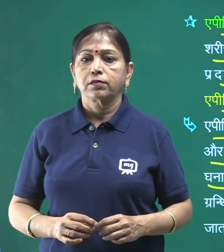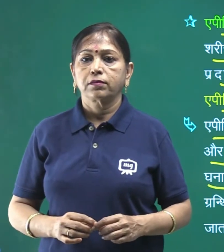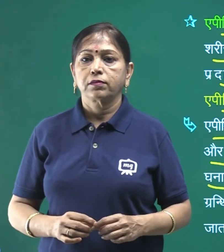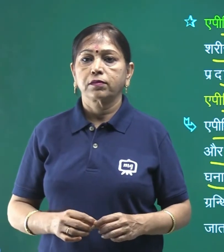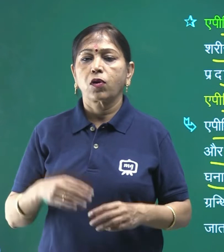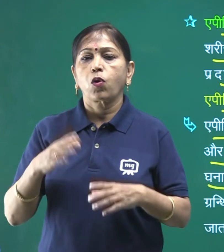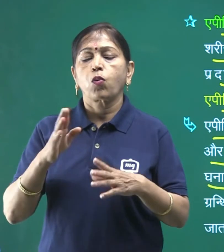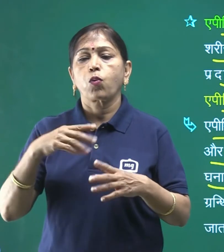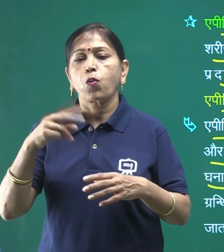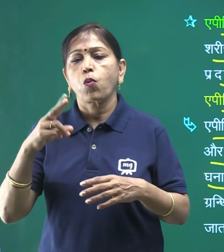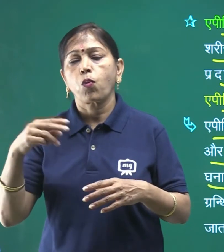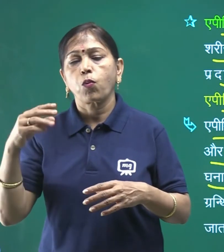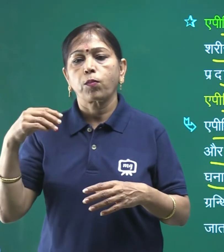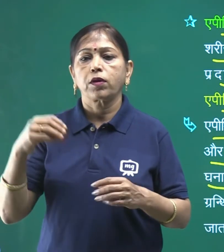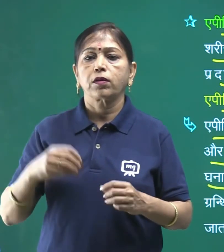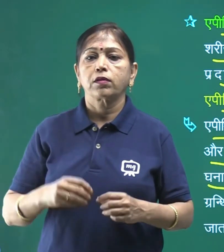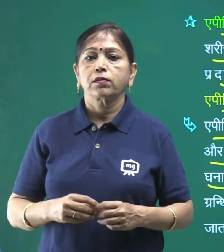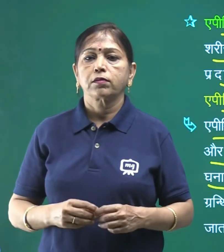रोमीय